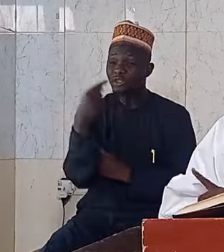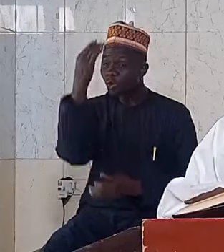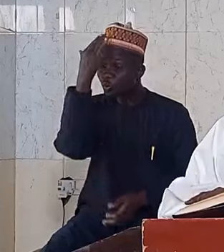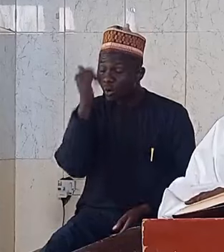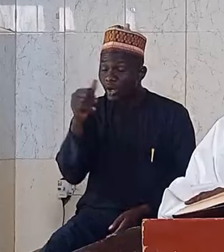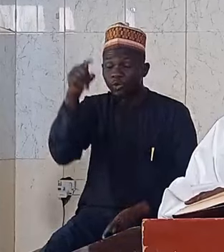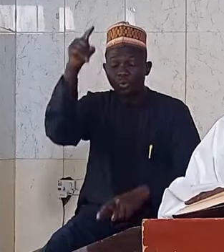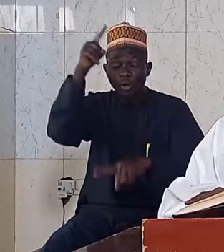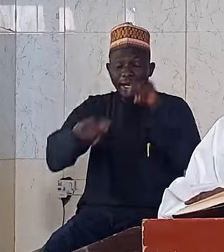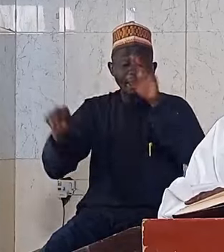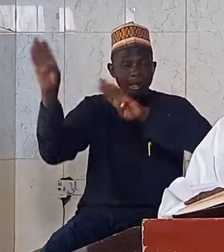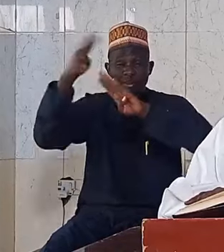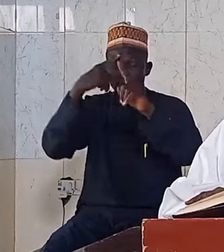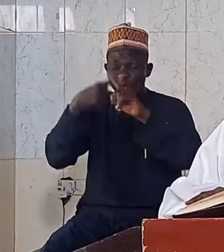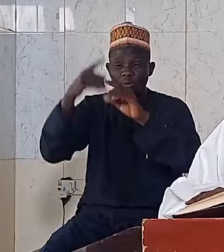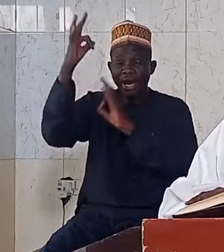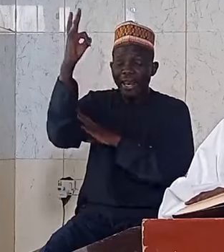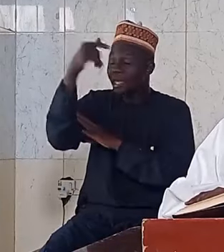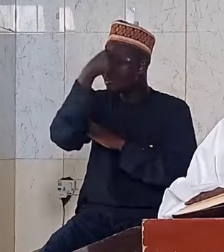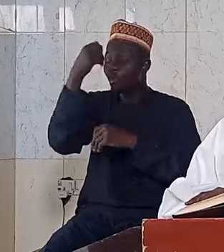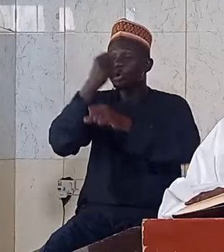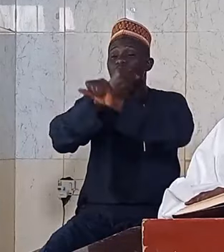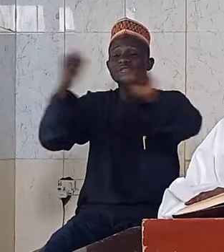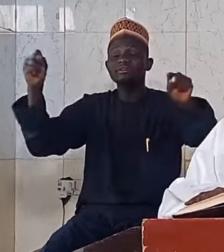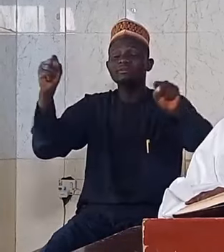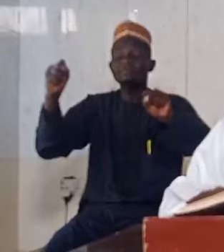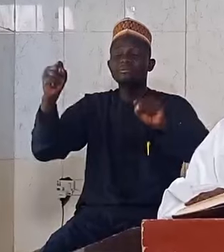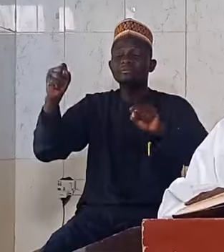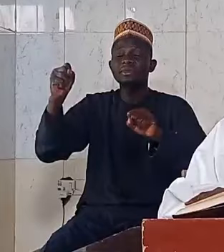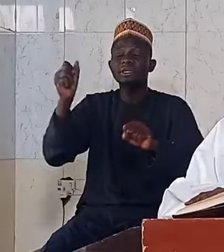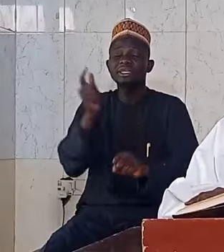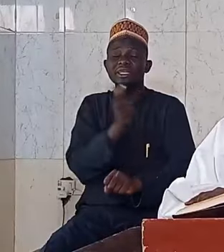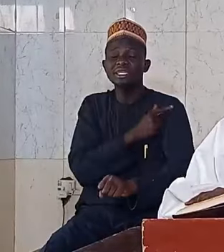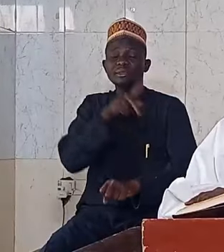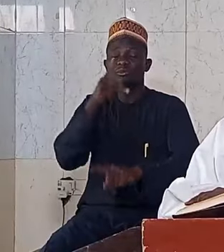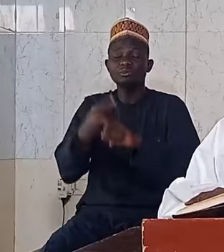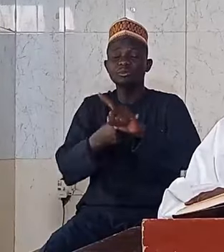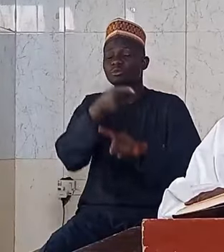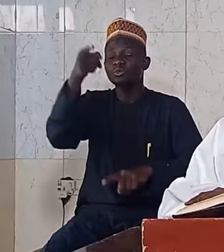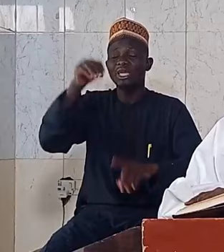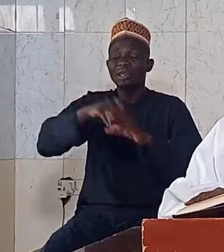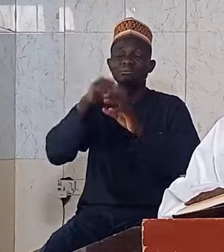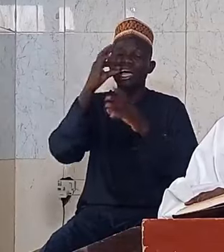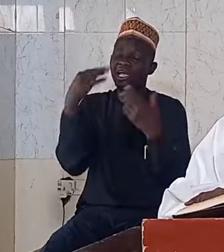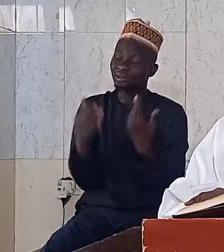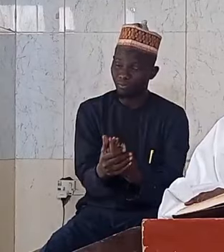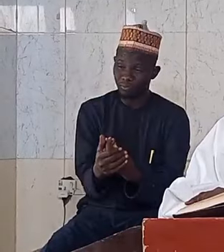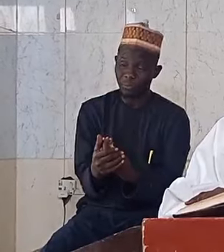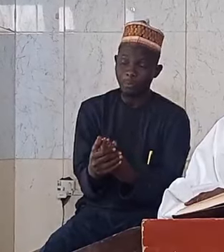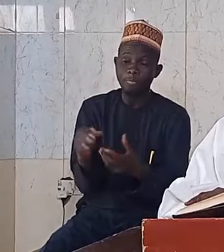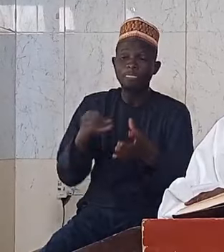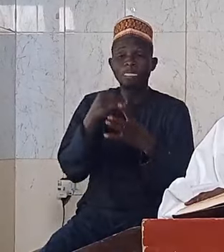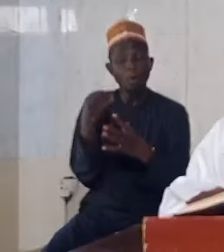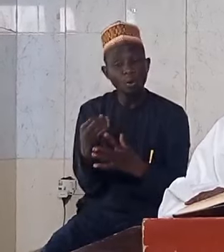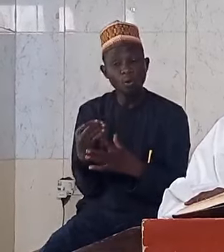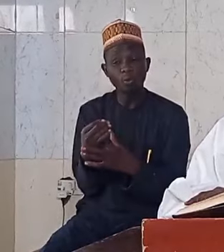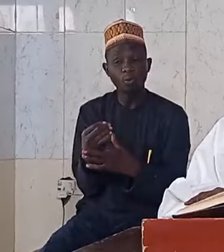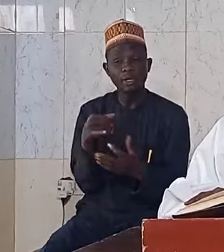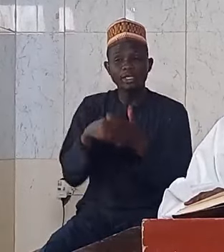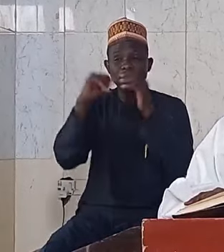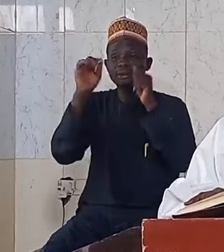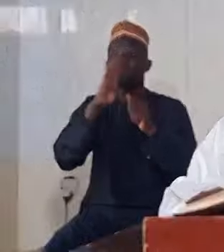yaki saboda yanto mustad'afin an gane yawwa ko kuma ya